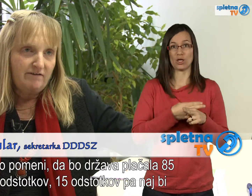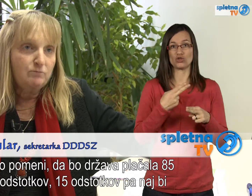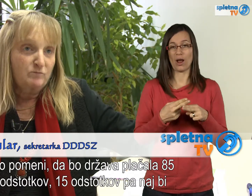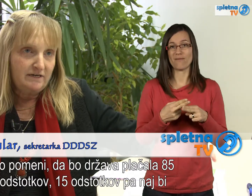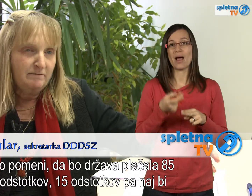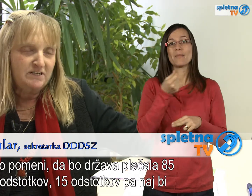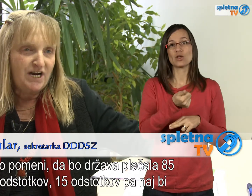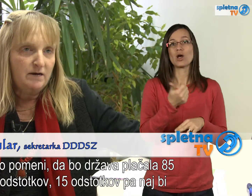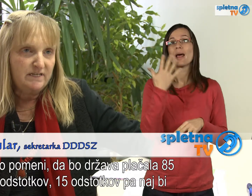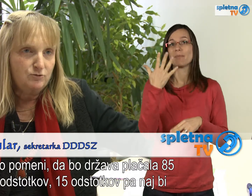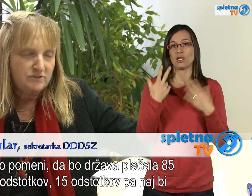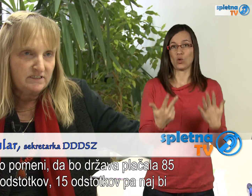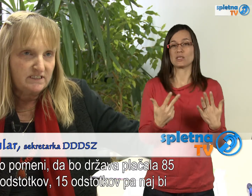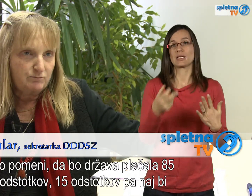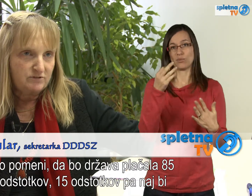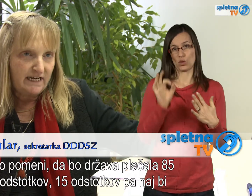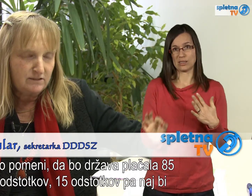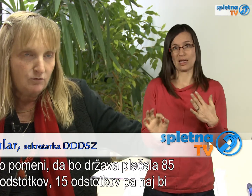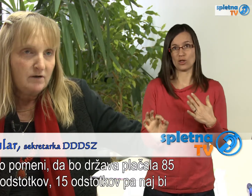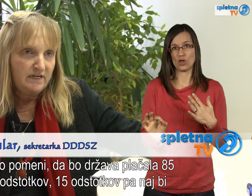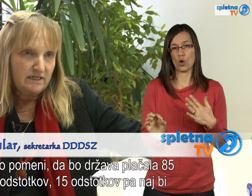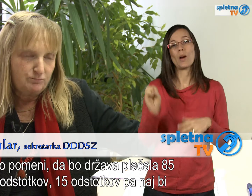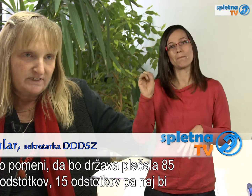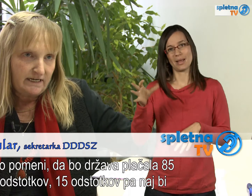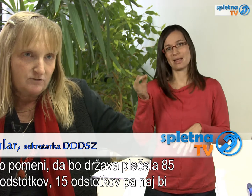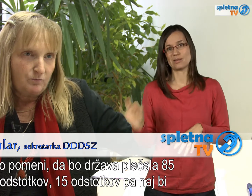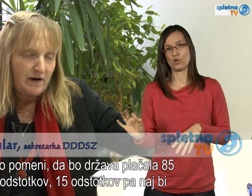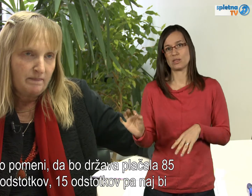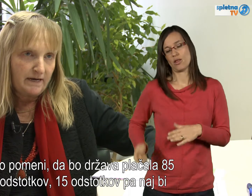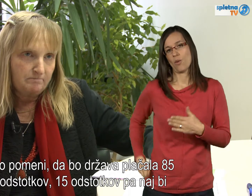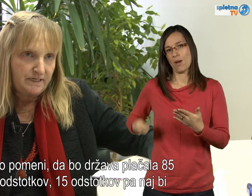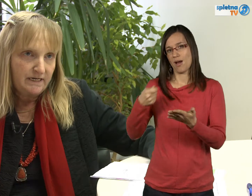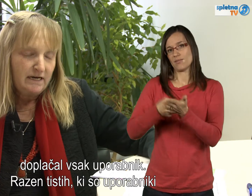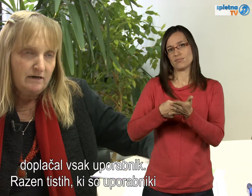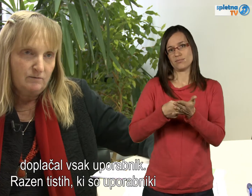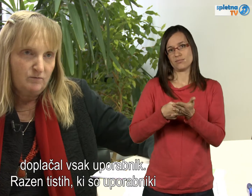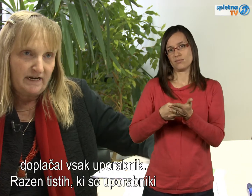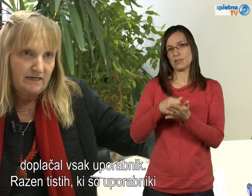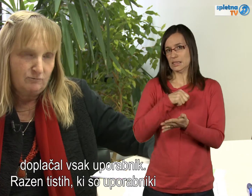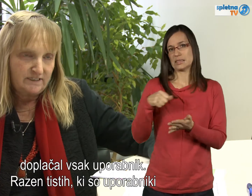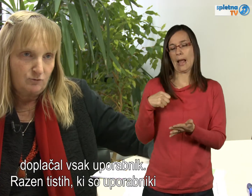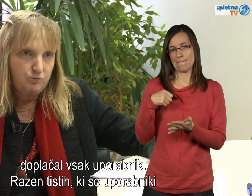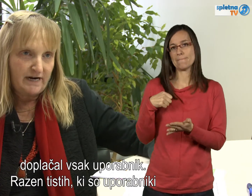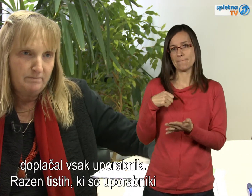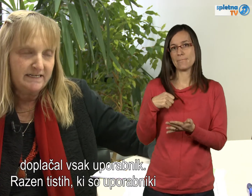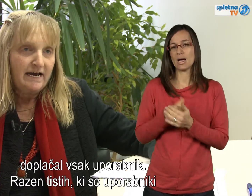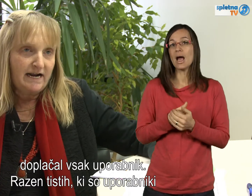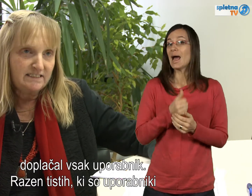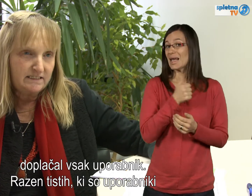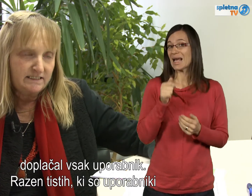bom rekla, plačala 85%, 15% pa naj bi, bom rekla, vsak uporabnik, razen tistih,